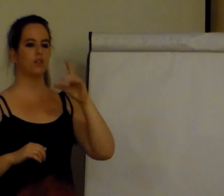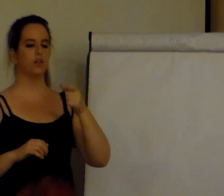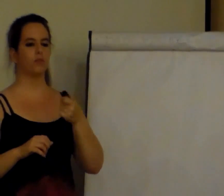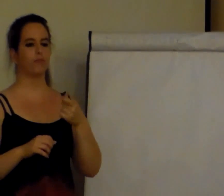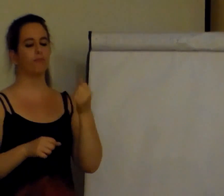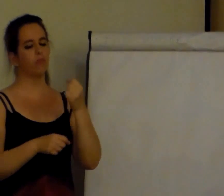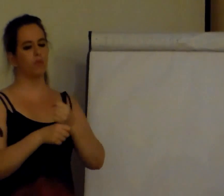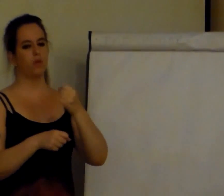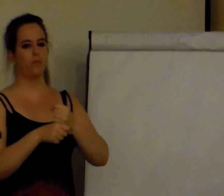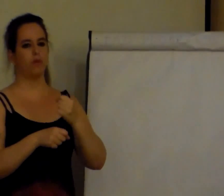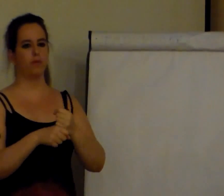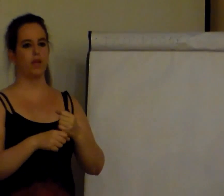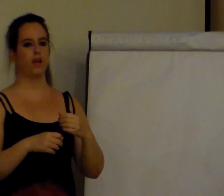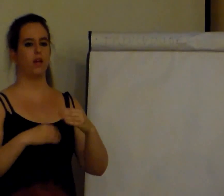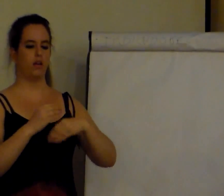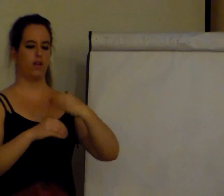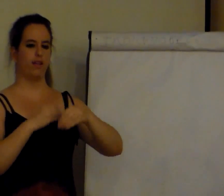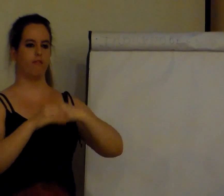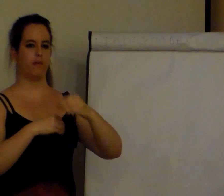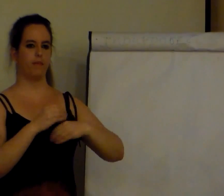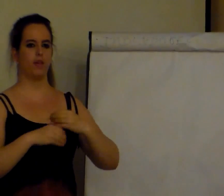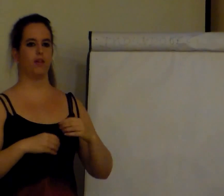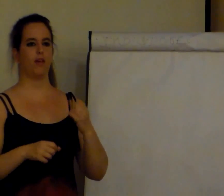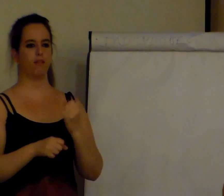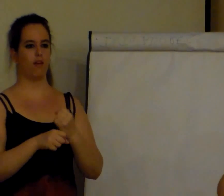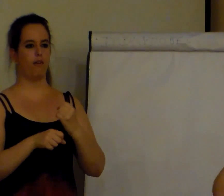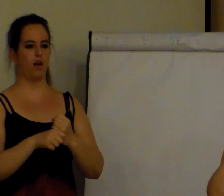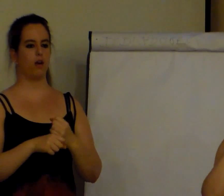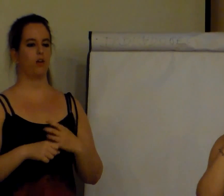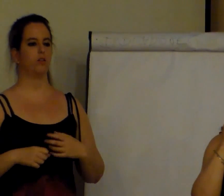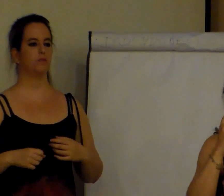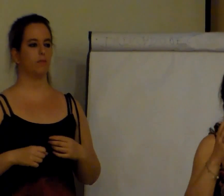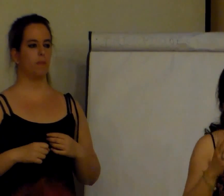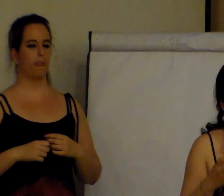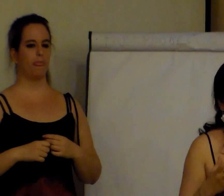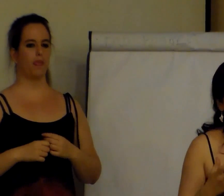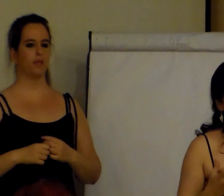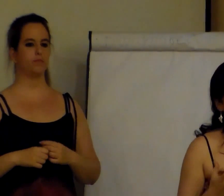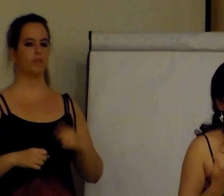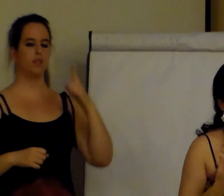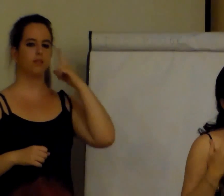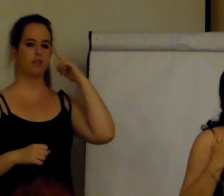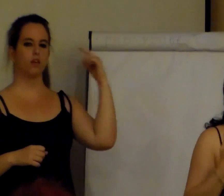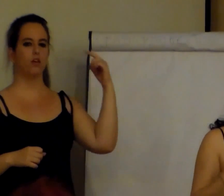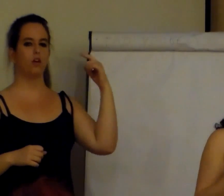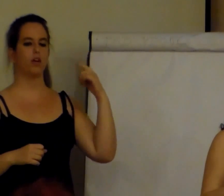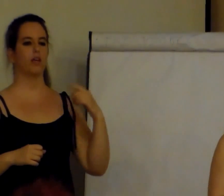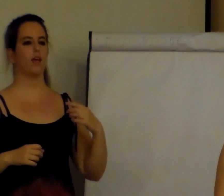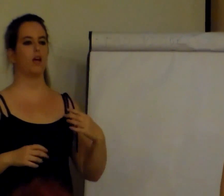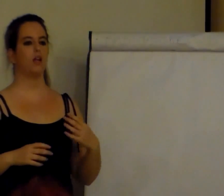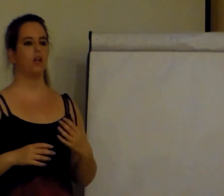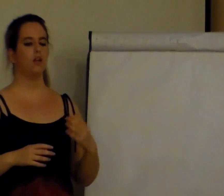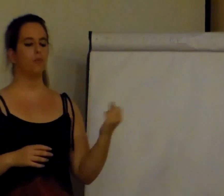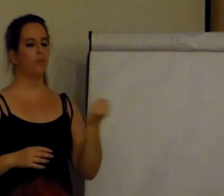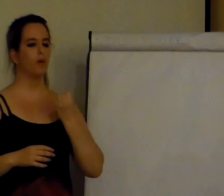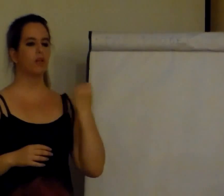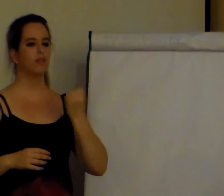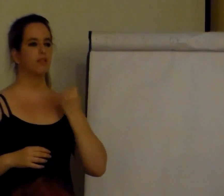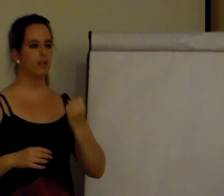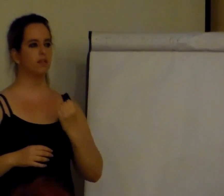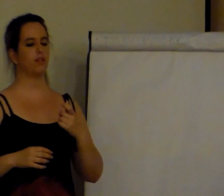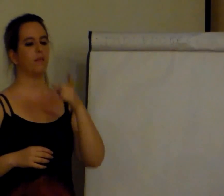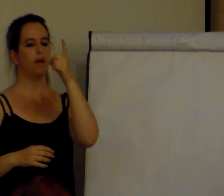sus familiares. Y esto es un tema también muy importante que después van a desarrollar las chicas de psicología, de lo importante que es para el